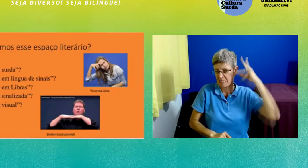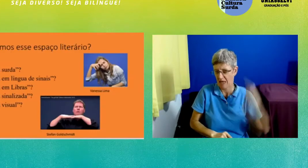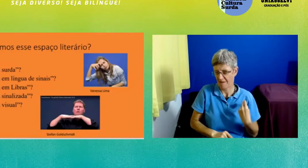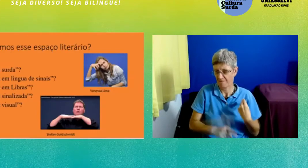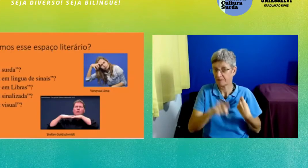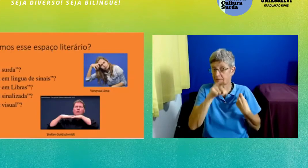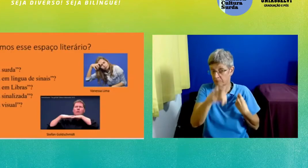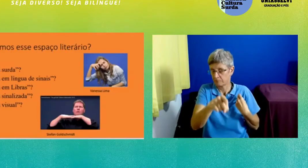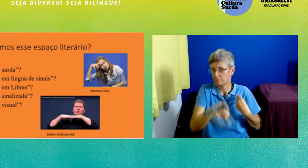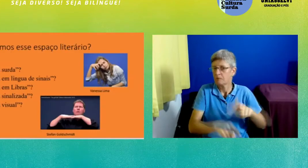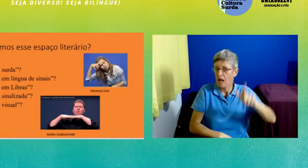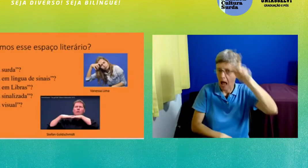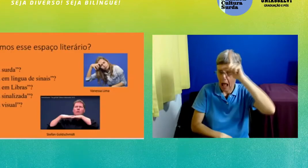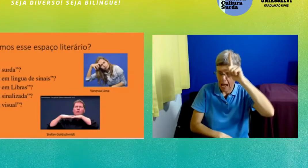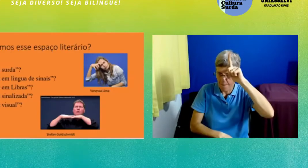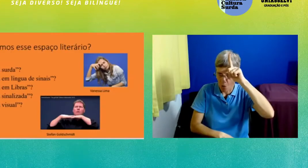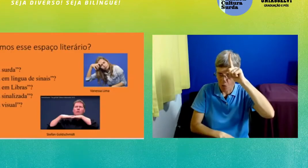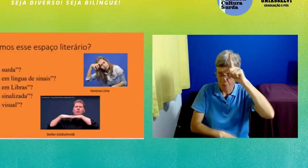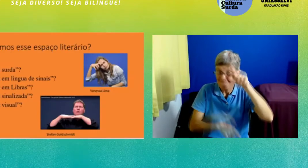um homem